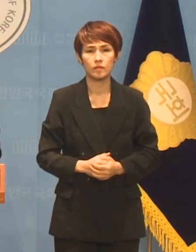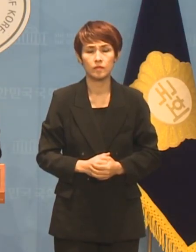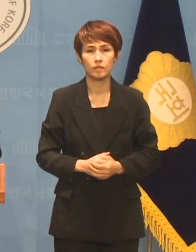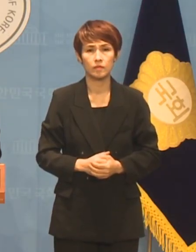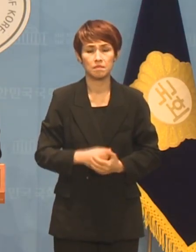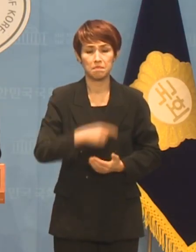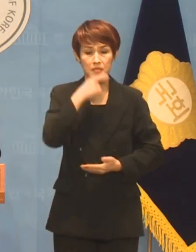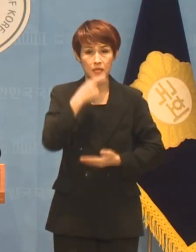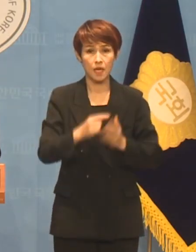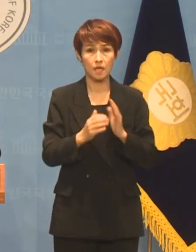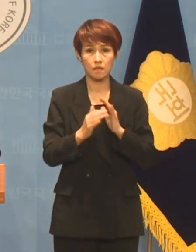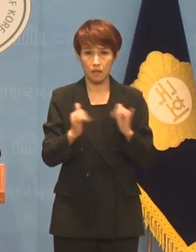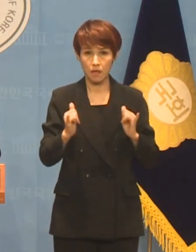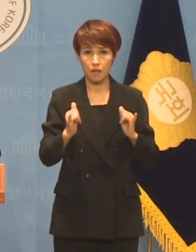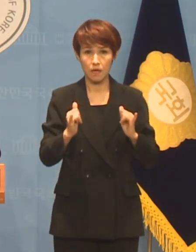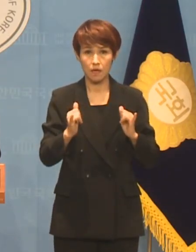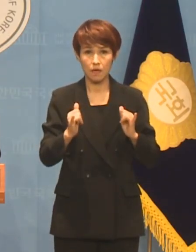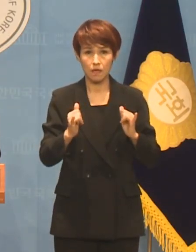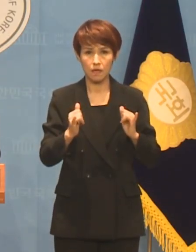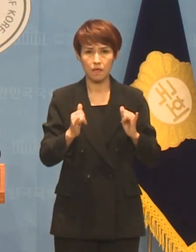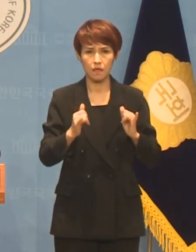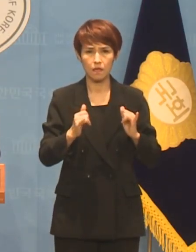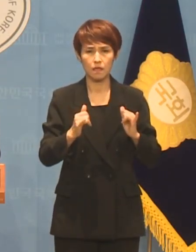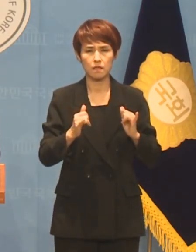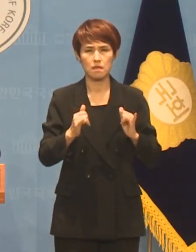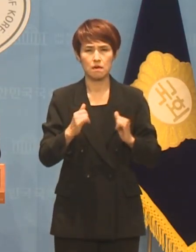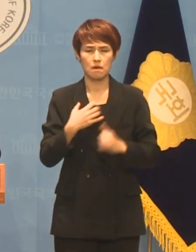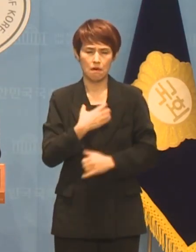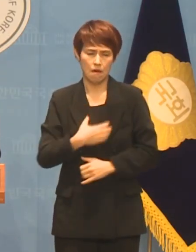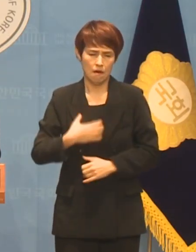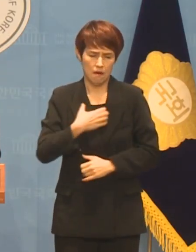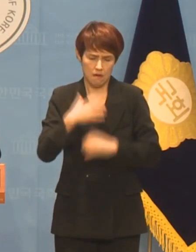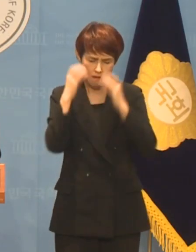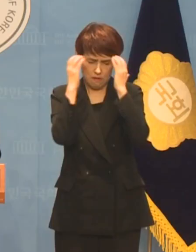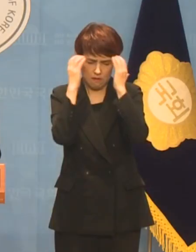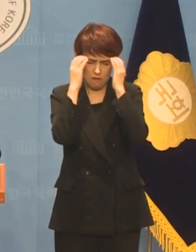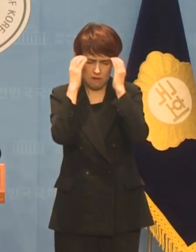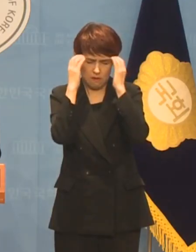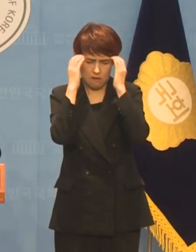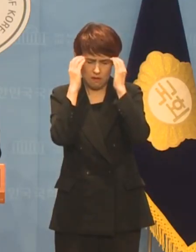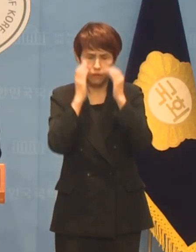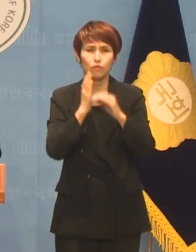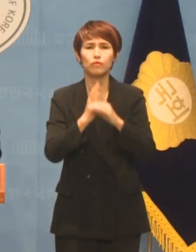피해자는 여전히 평생 잊을 수 없는 악몽으로 고통을 겪고 있는데,